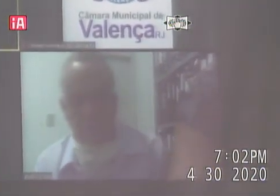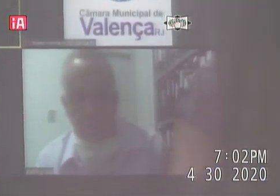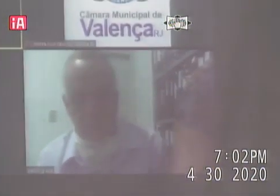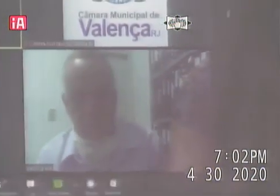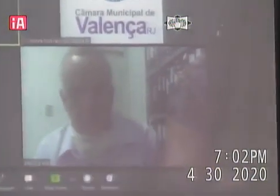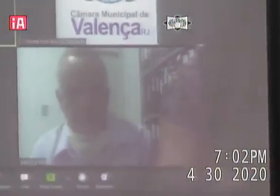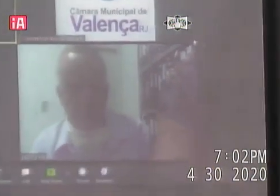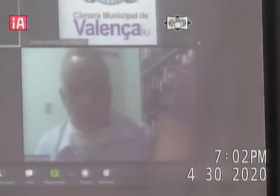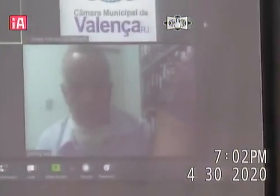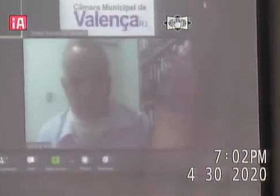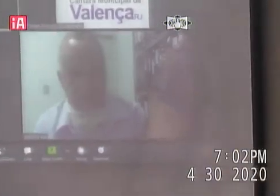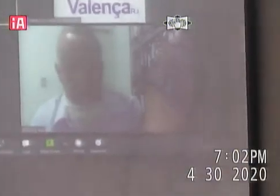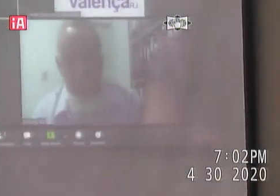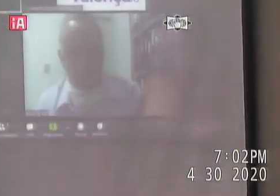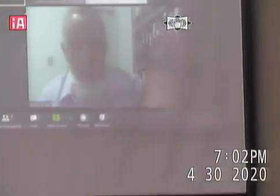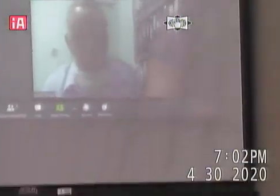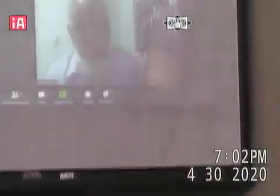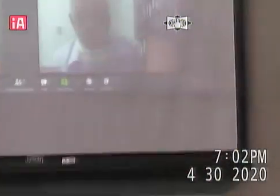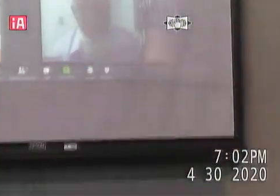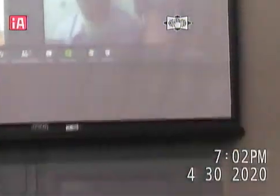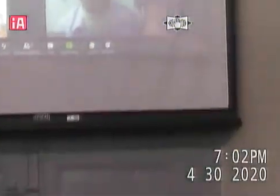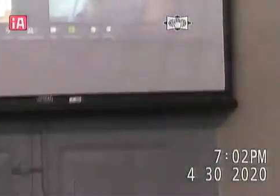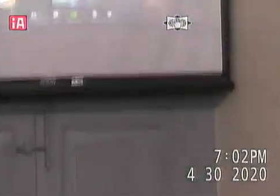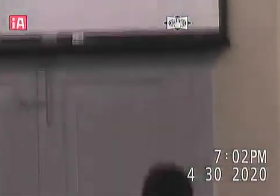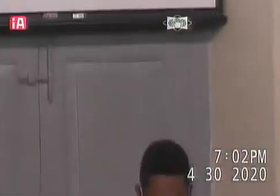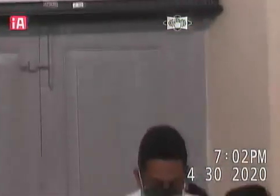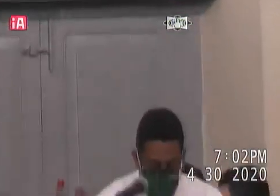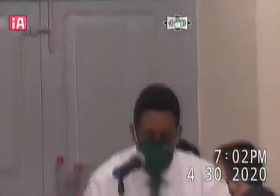ser democrático. Assim.